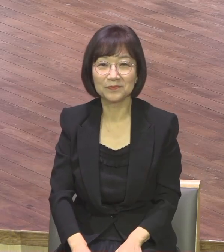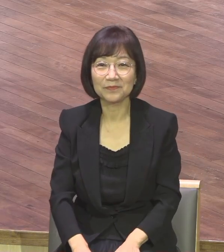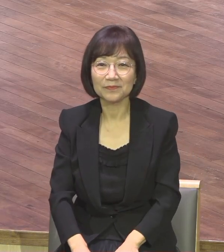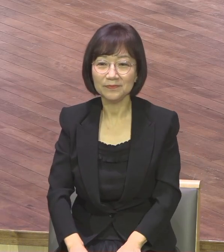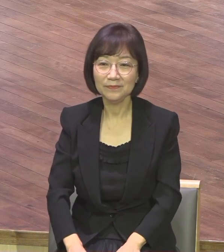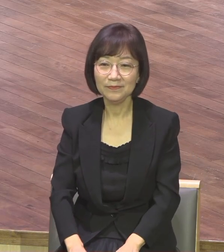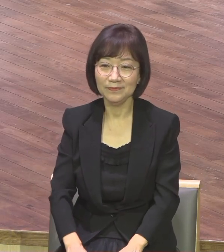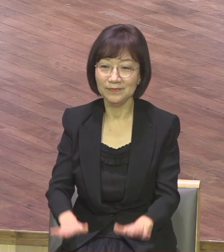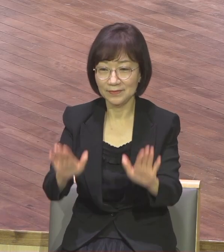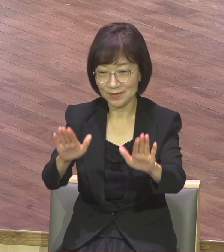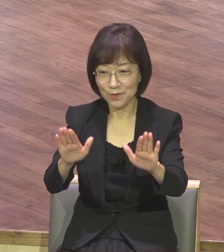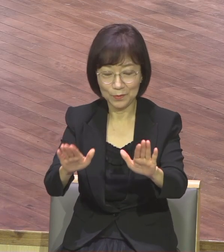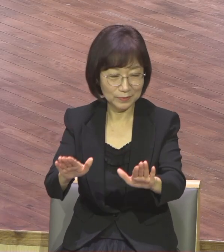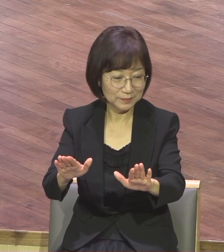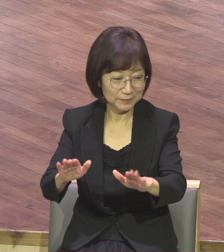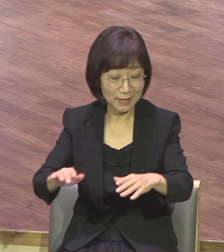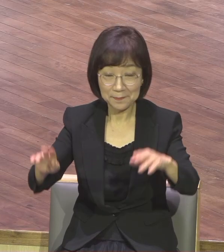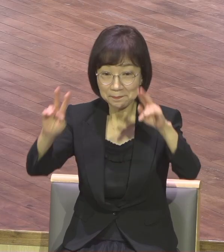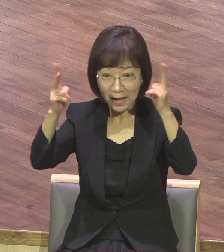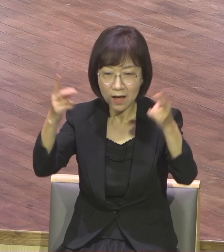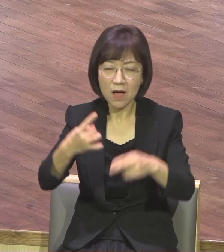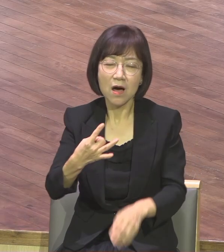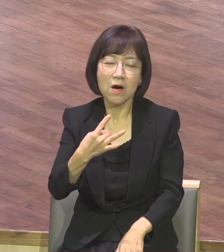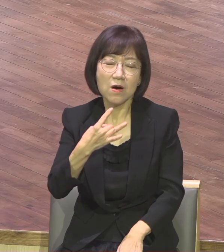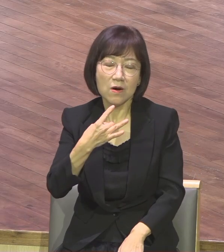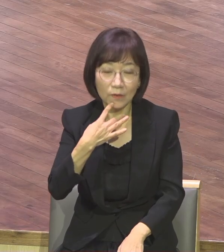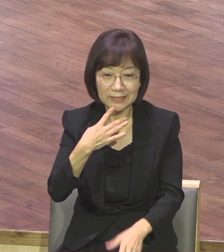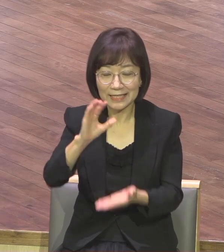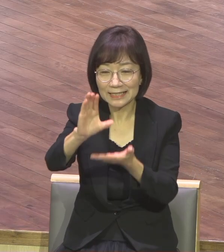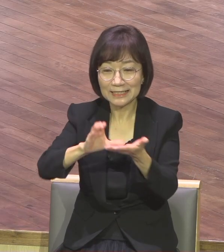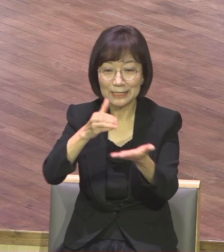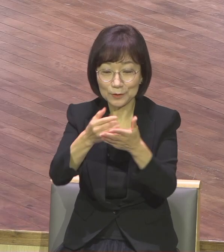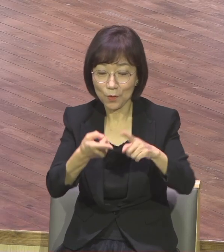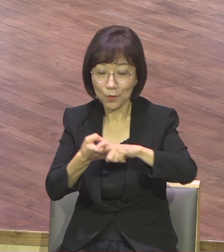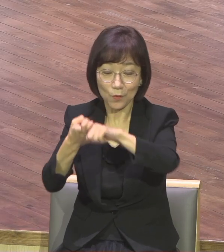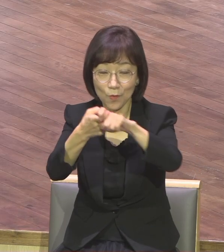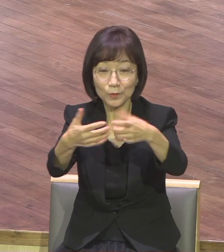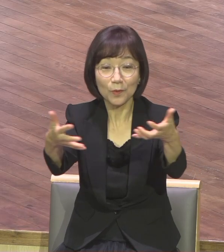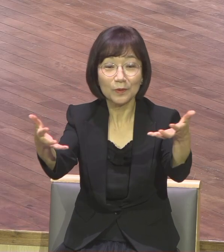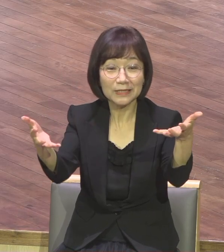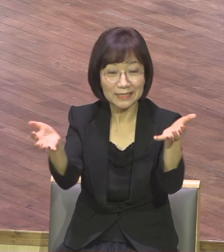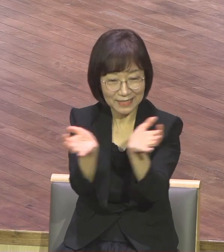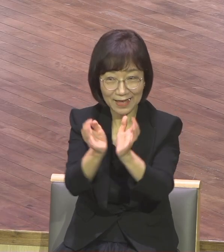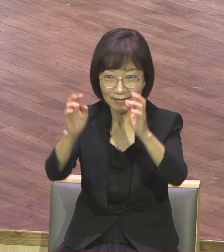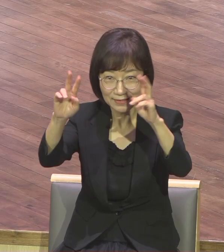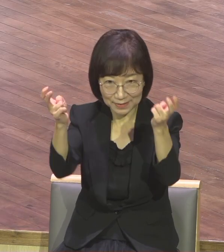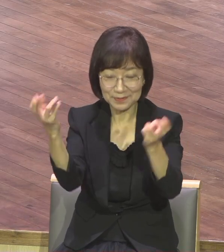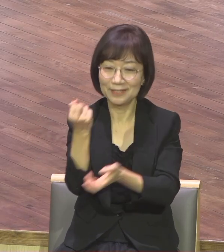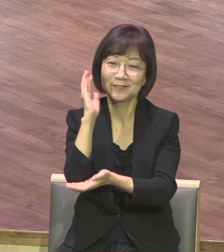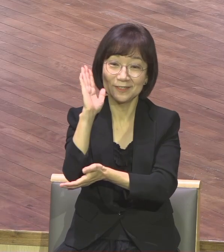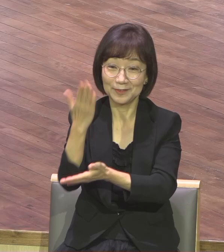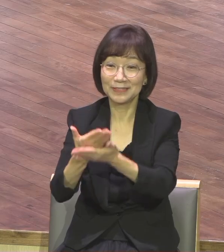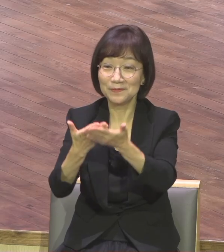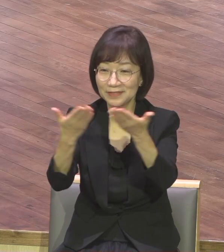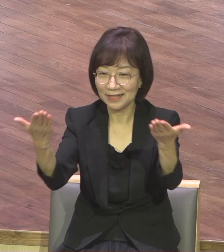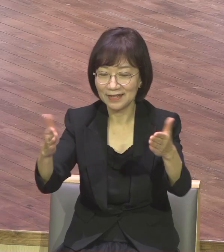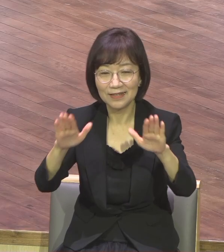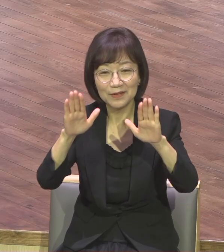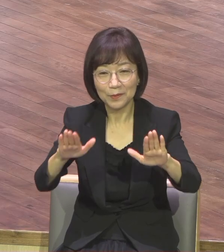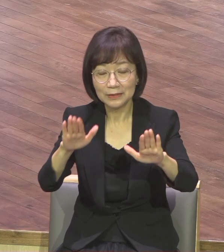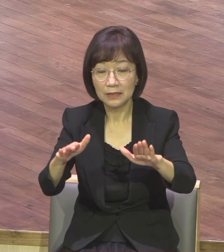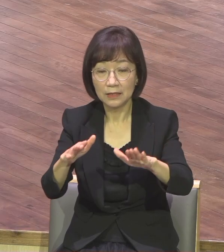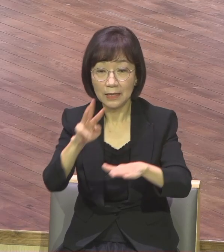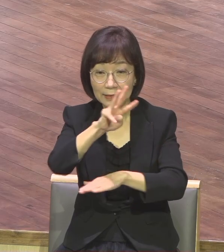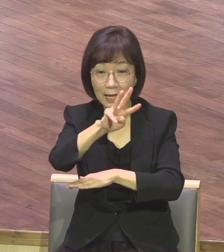여드님 말씀 가지고 오직 그리스도 공동체라는 제목으로 말씀을 드립니다. 오늘은